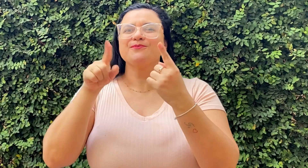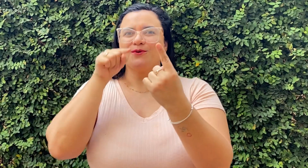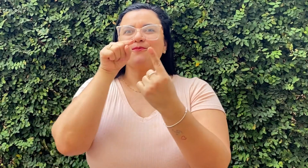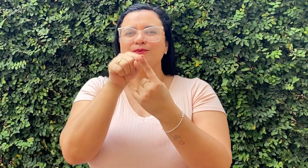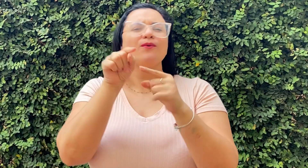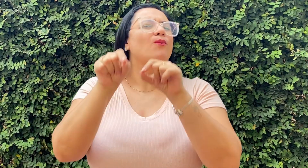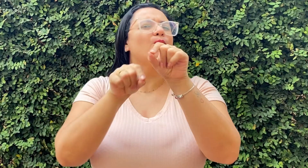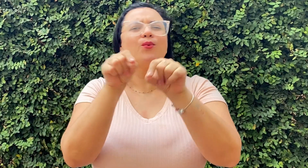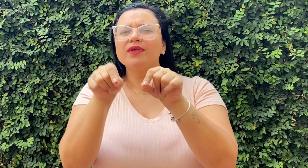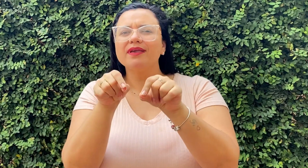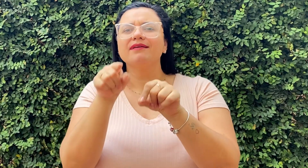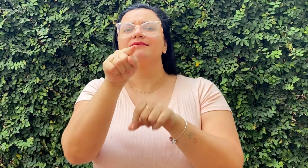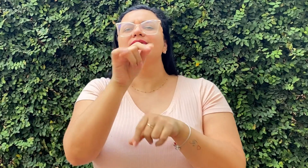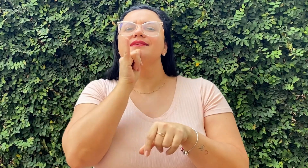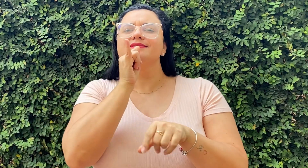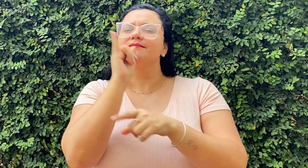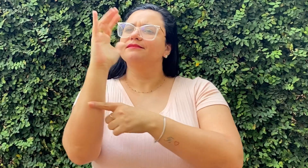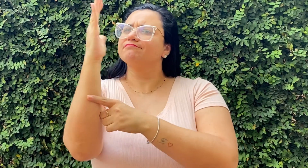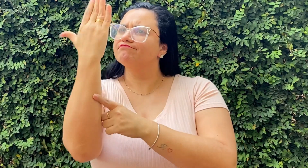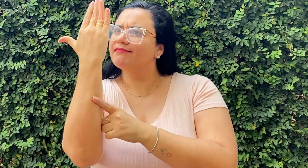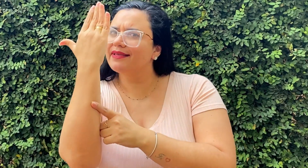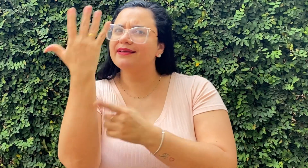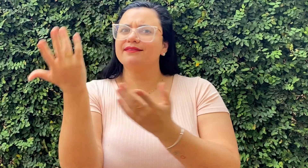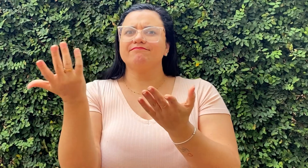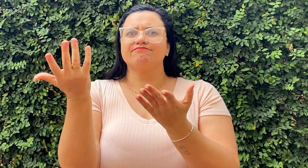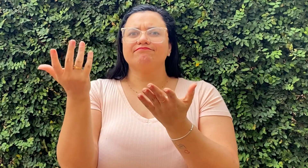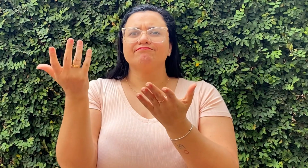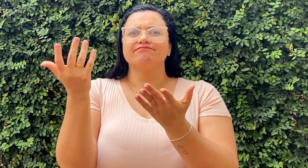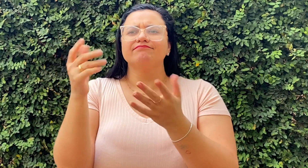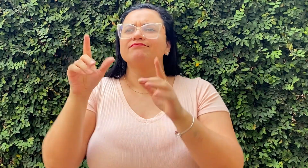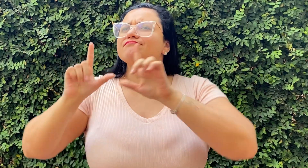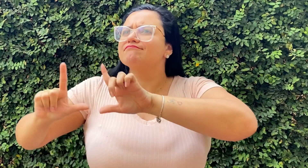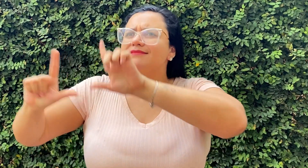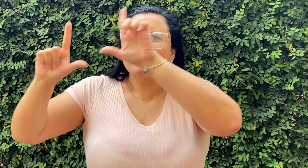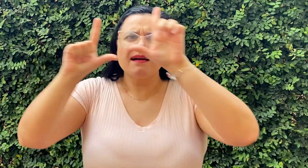Libras com Propósito, nós professores, nós ensinamos a questão do uso do espelho.